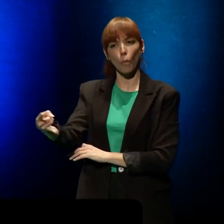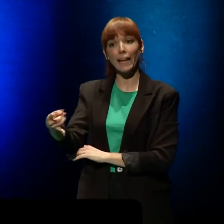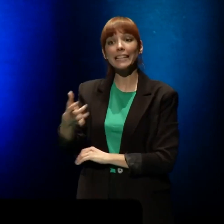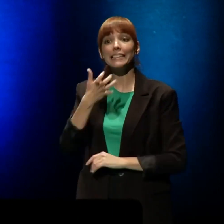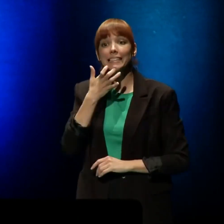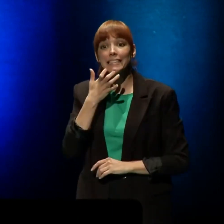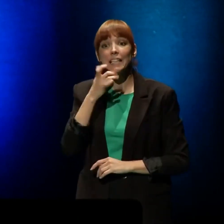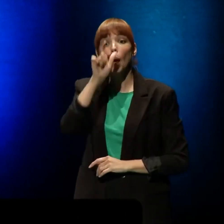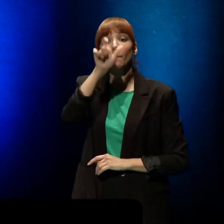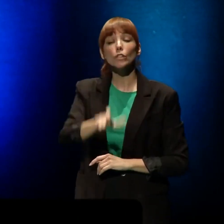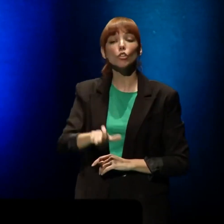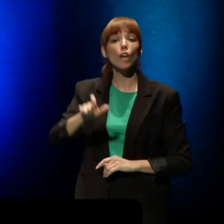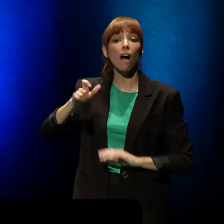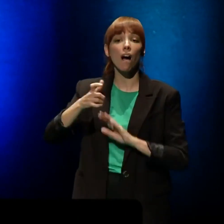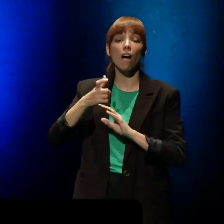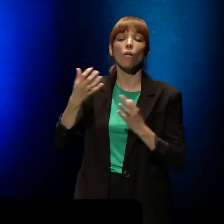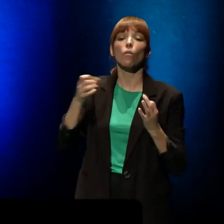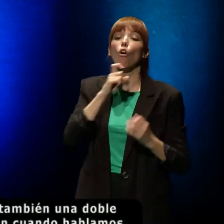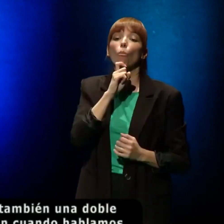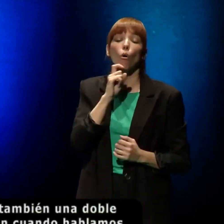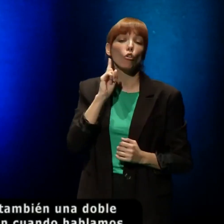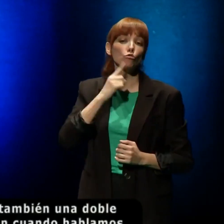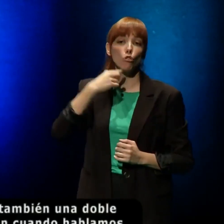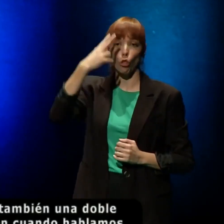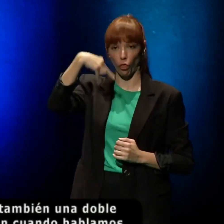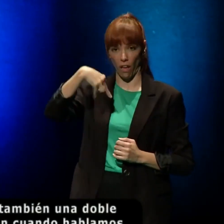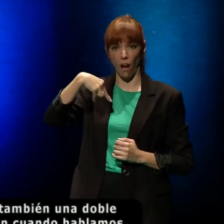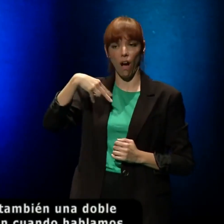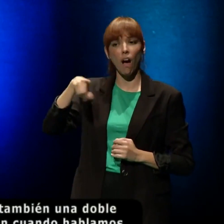personas sordociegas.